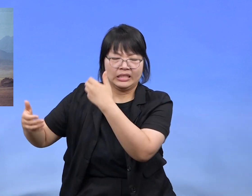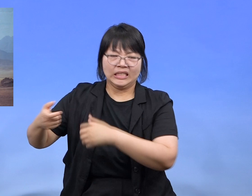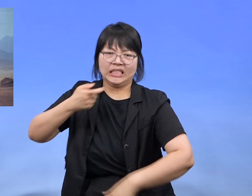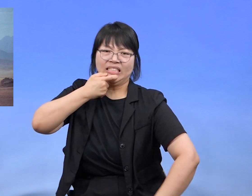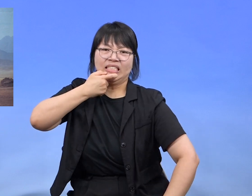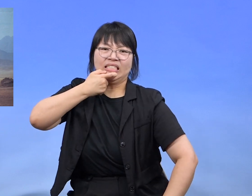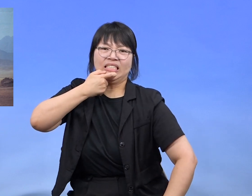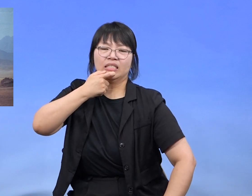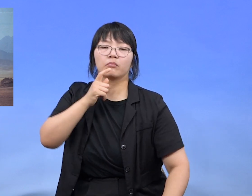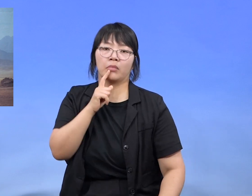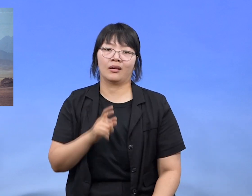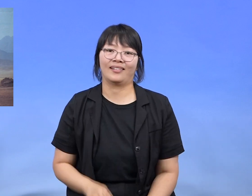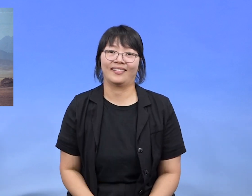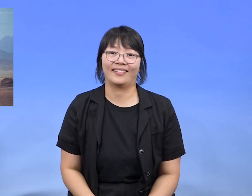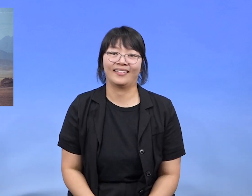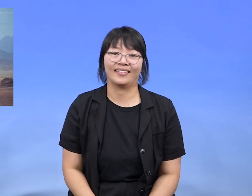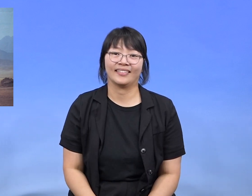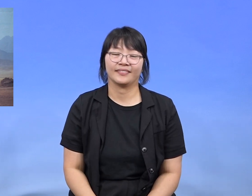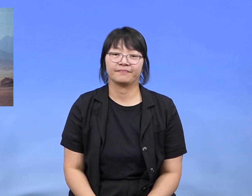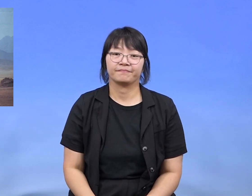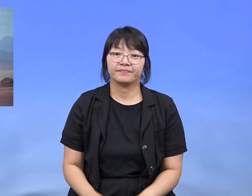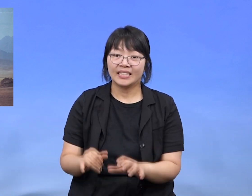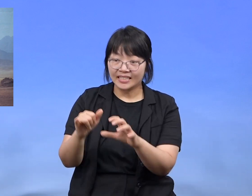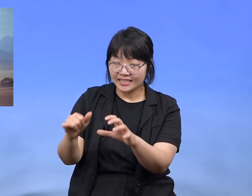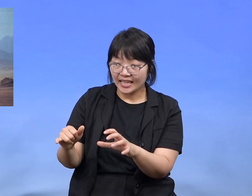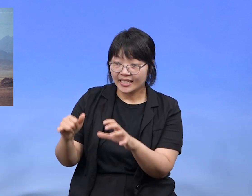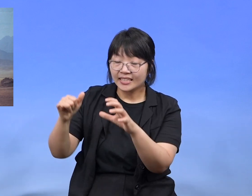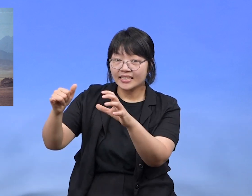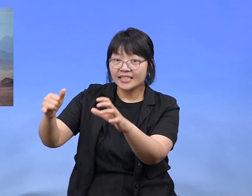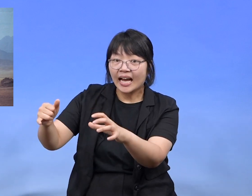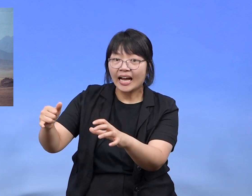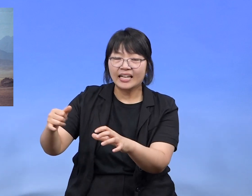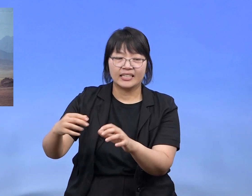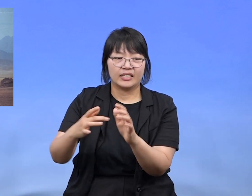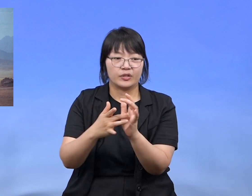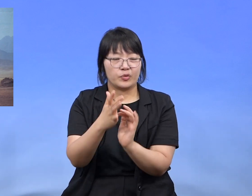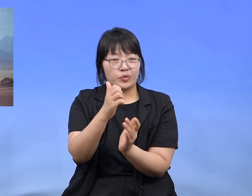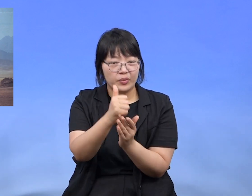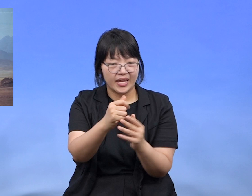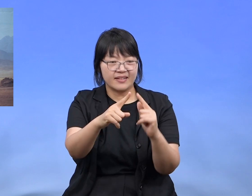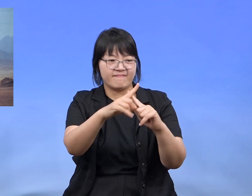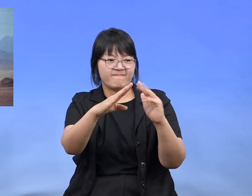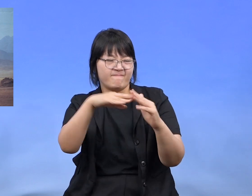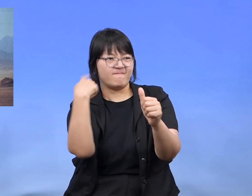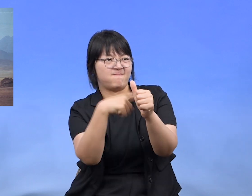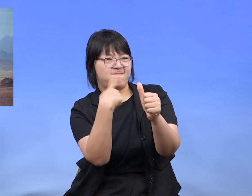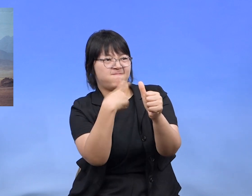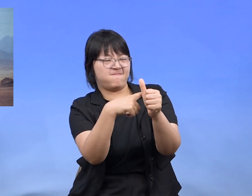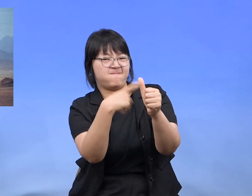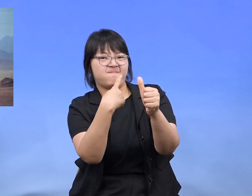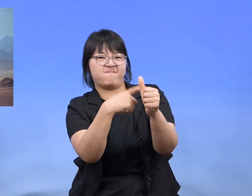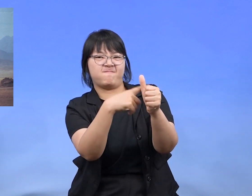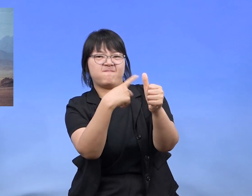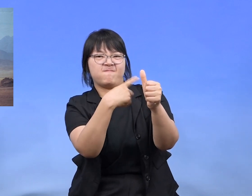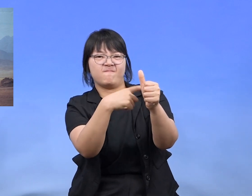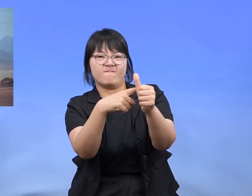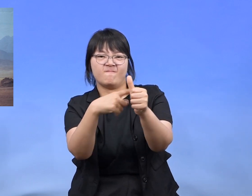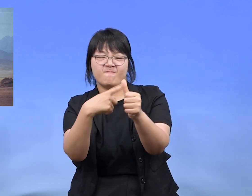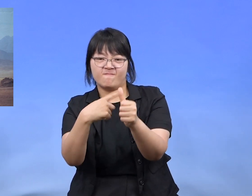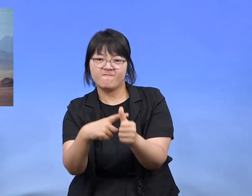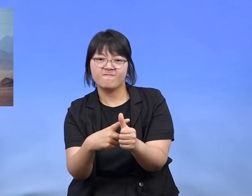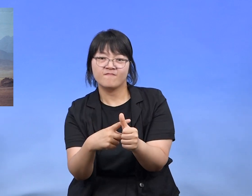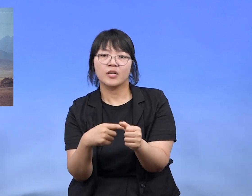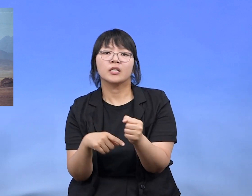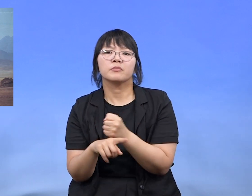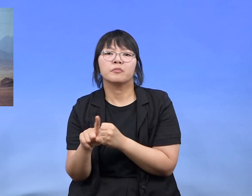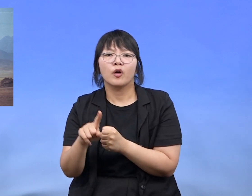그리스도를 심하게 배척하는 사회일수록 어두운 사회예요. 그리스도를 심하게 배척하는